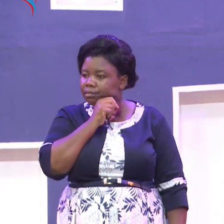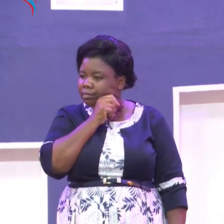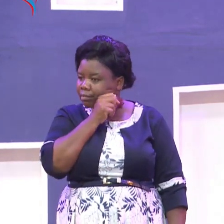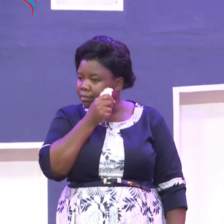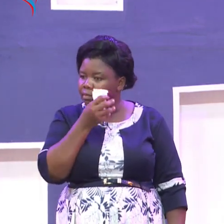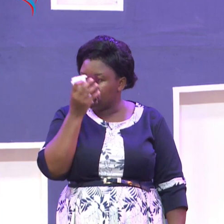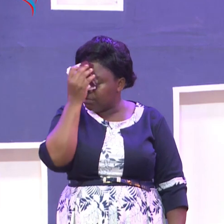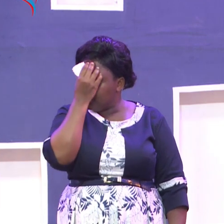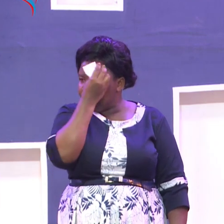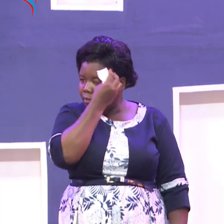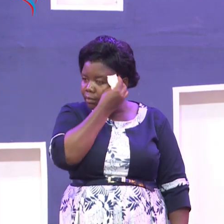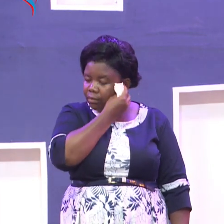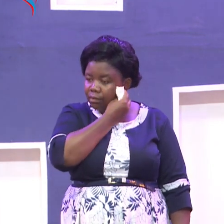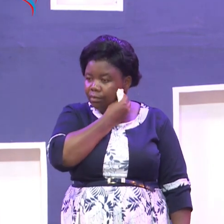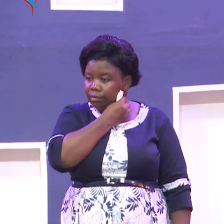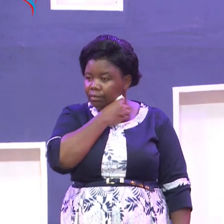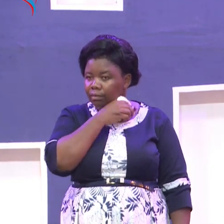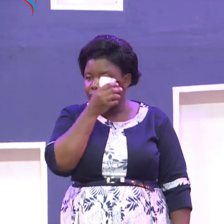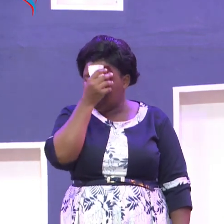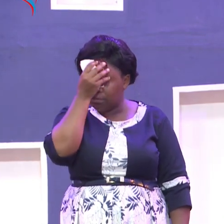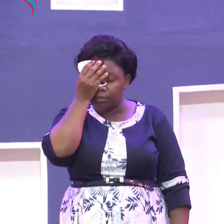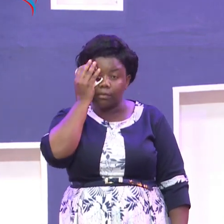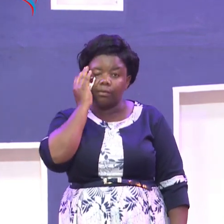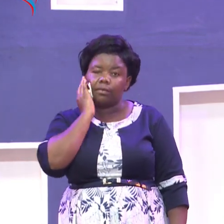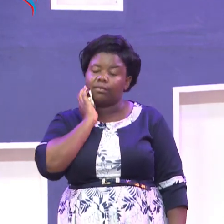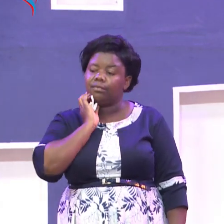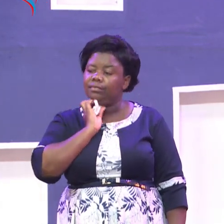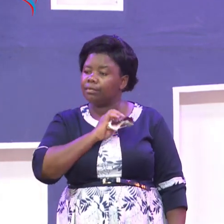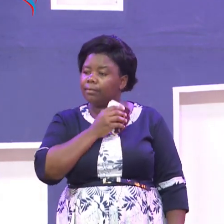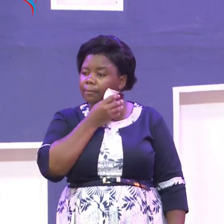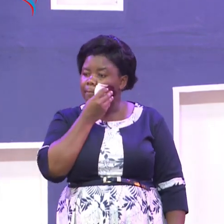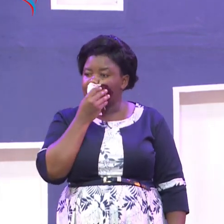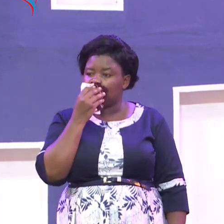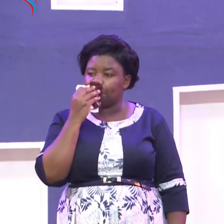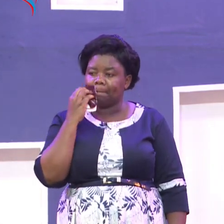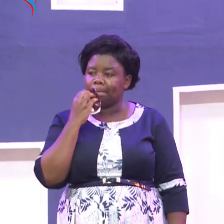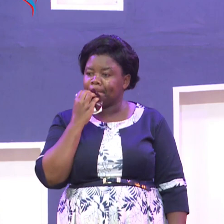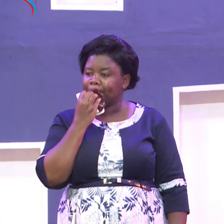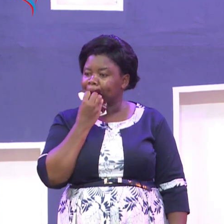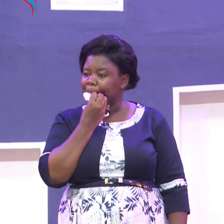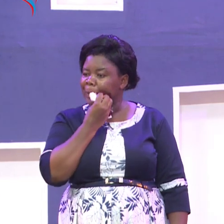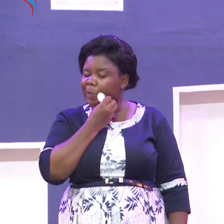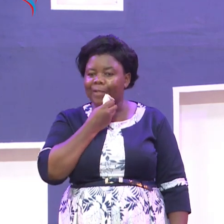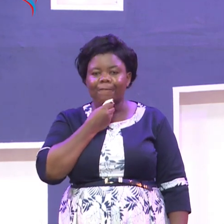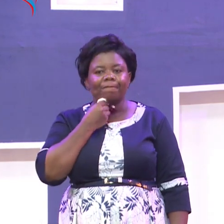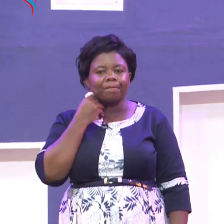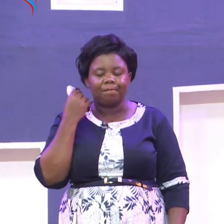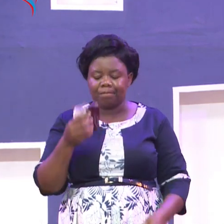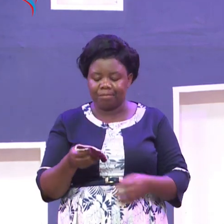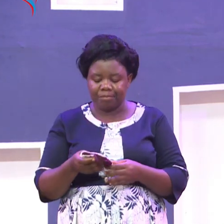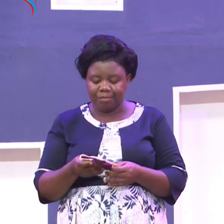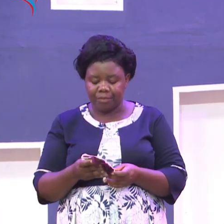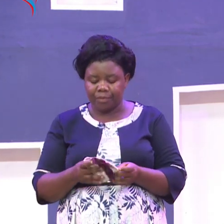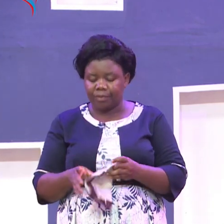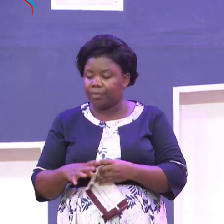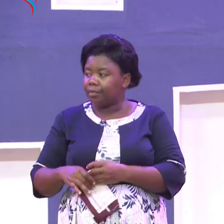yenna nga ekibuuzo kyo kisobola okubanga kiweekayo. Nga nange musumba nja kubuuza,